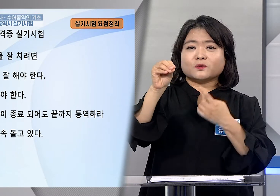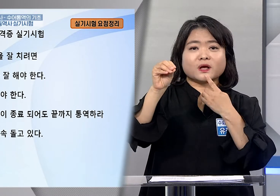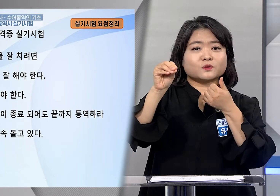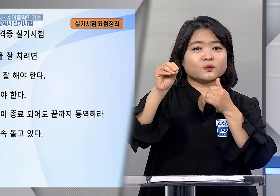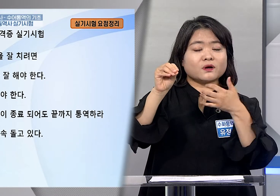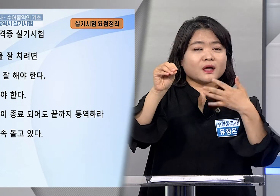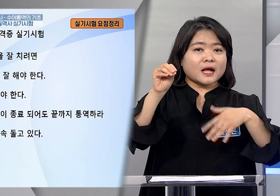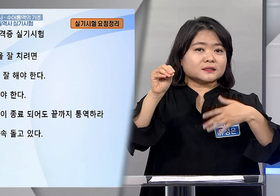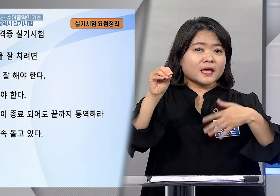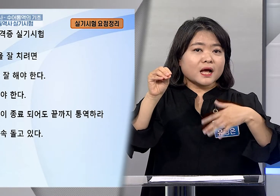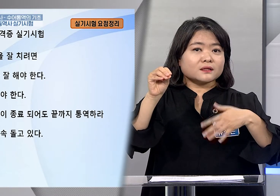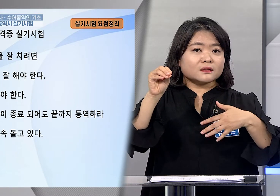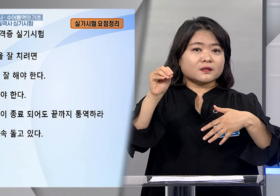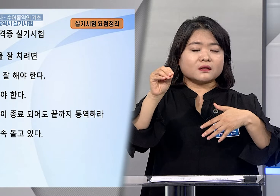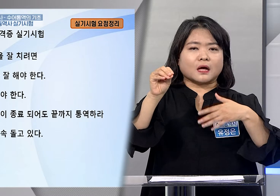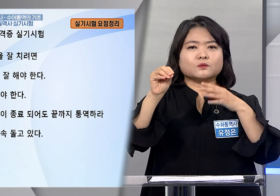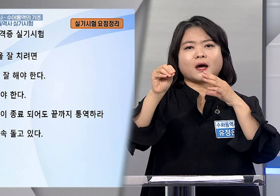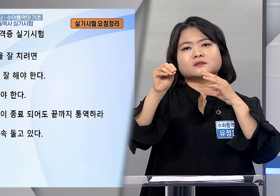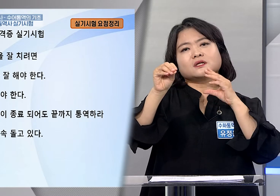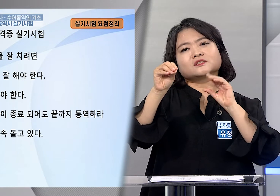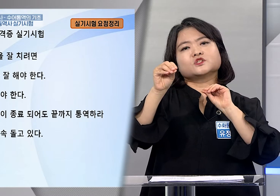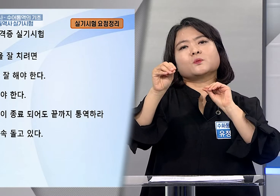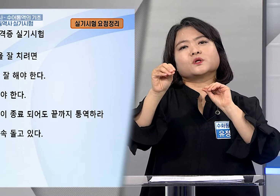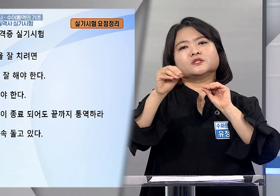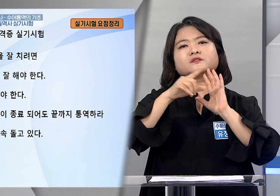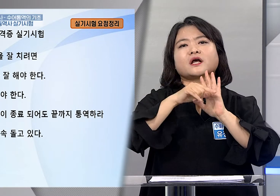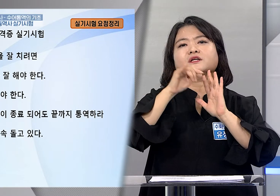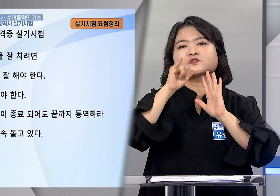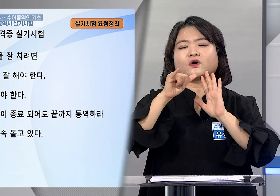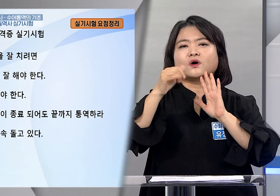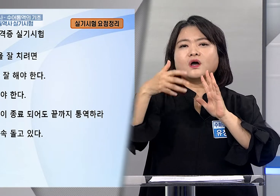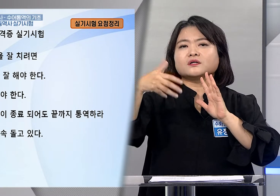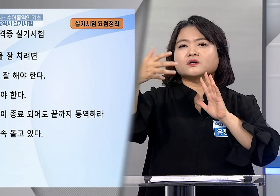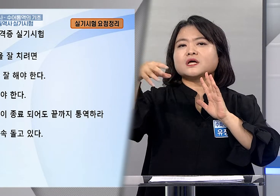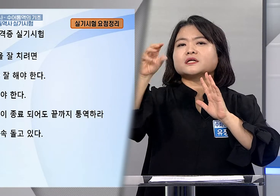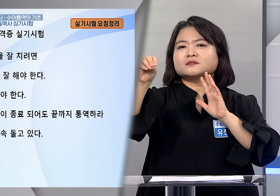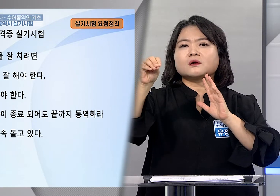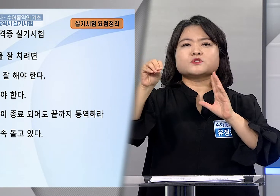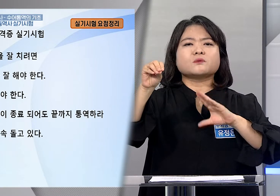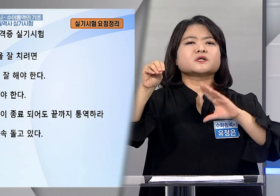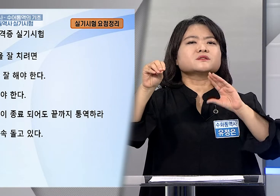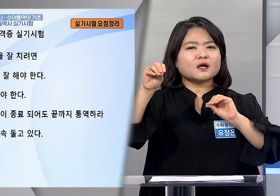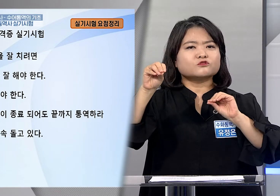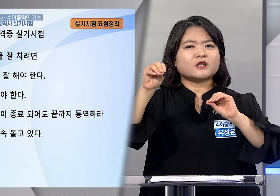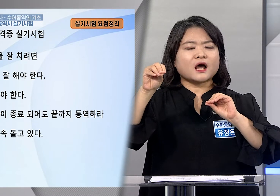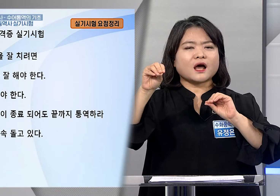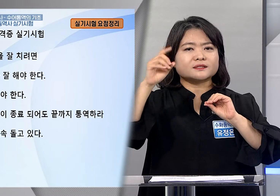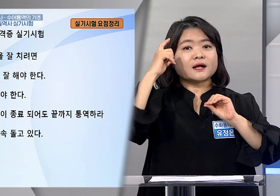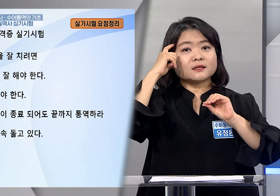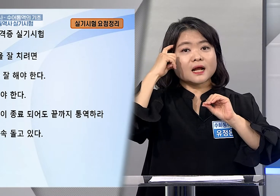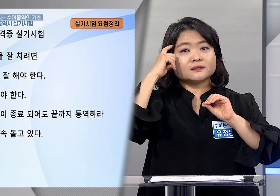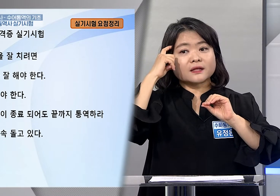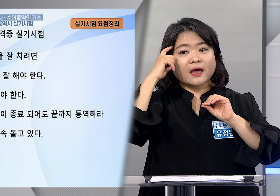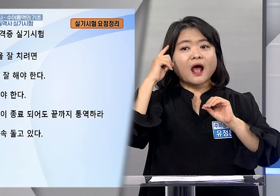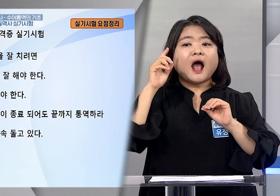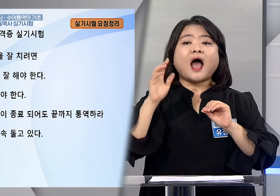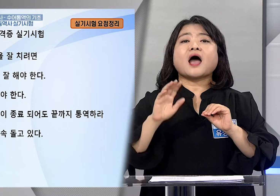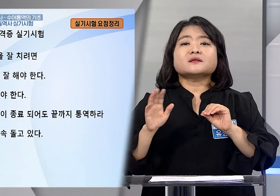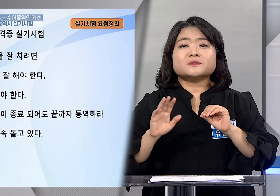내가 통역 아직 해야 되는데 나도 말을 그냥 그쳐버리는 때가 있어요. 영상이 끝나면 시험이 끝났구나 생각을 하는데